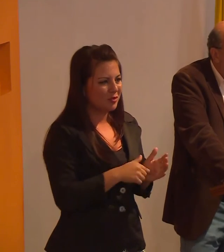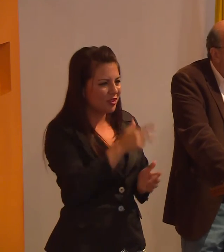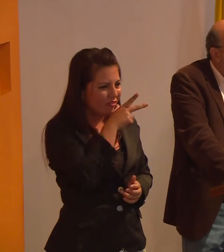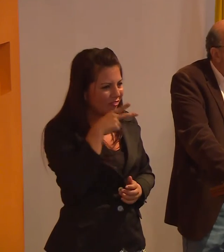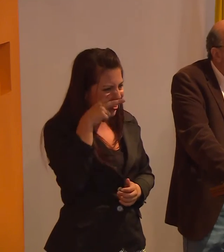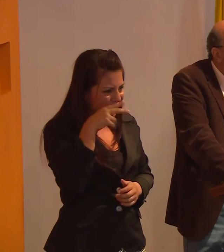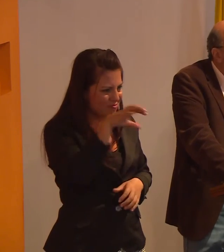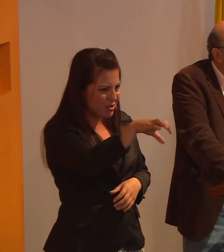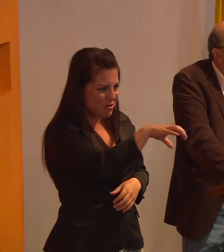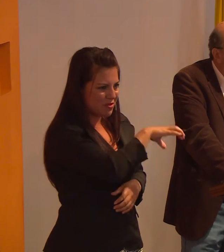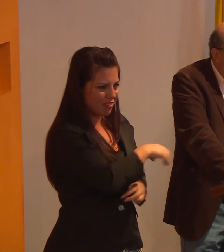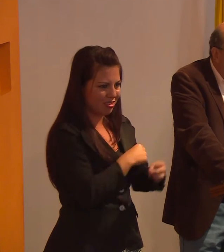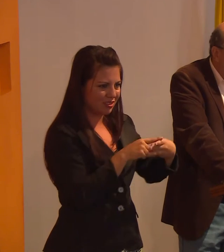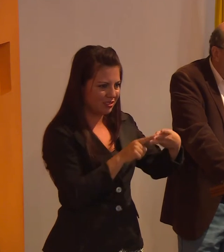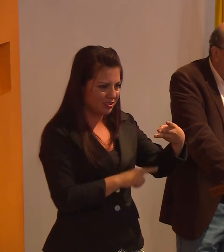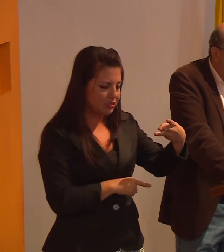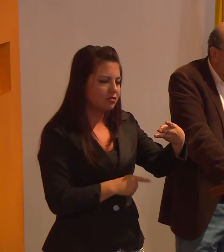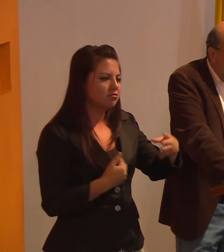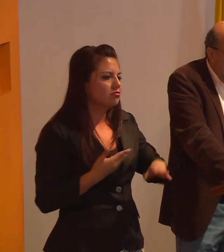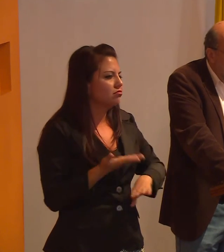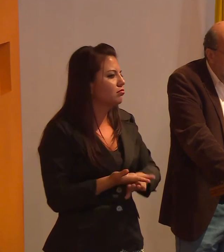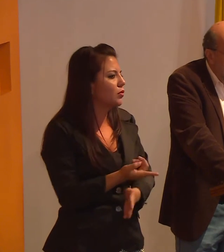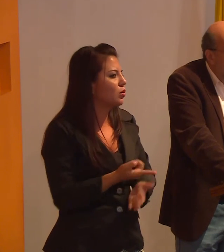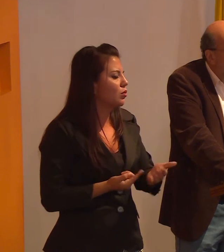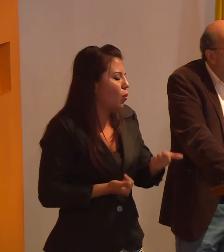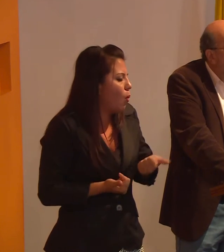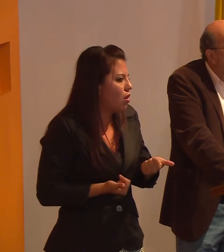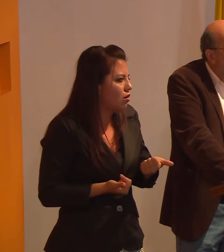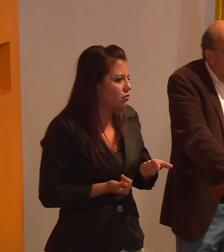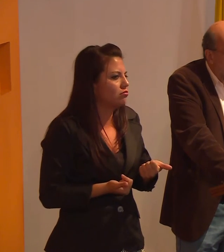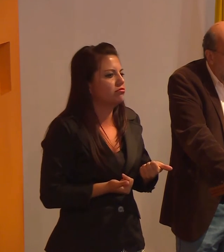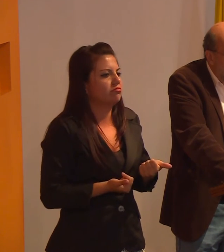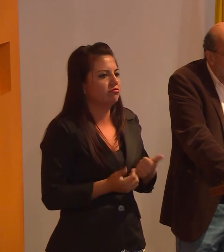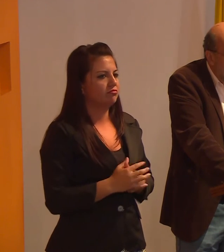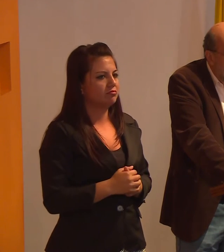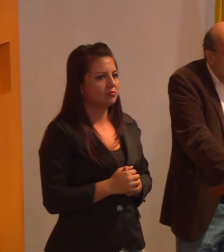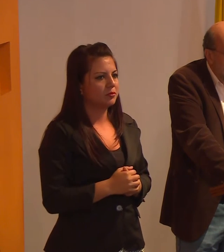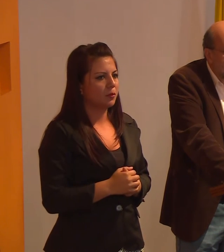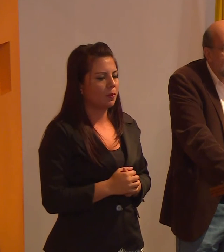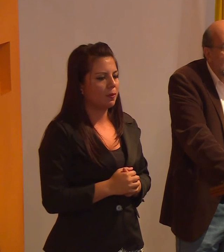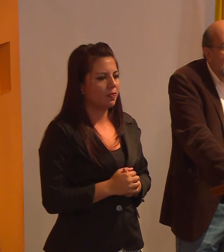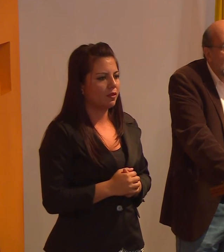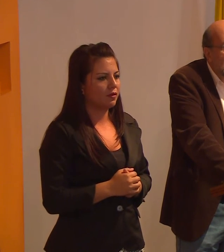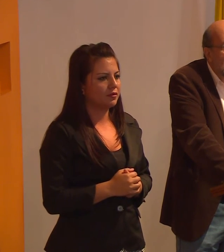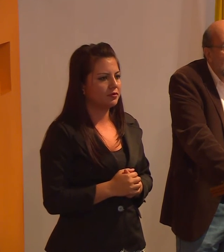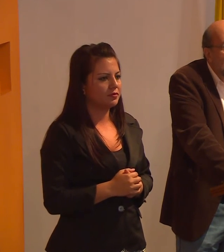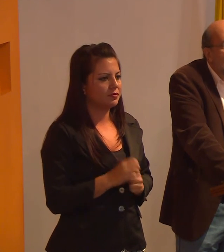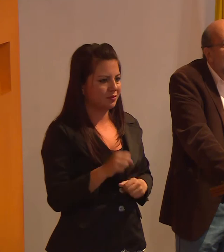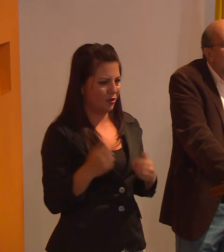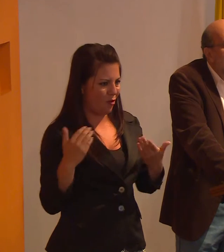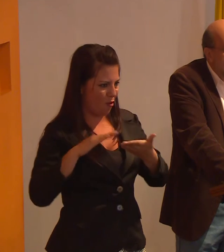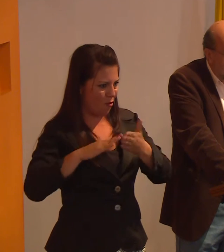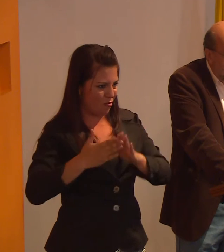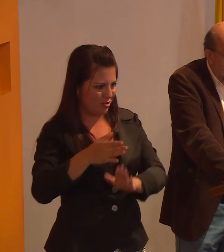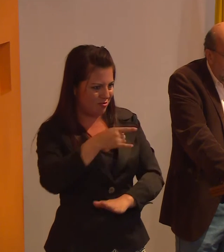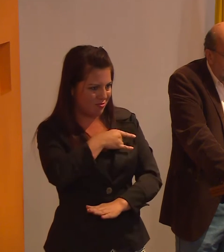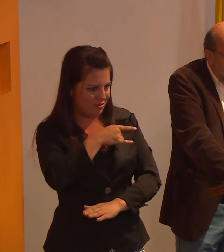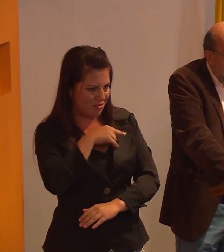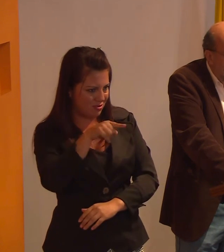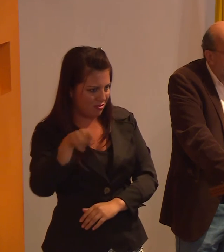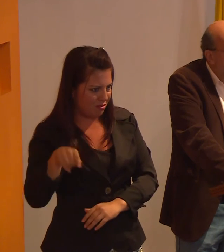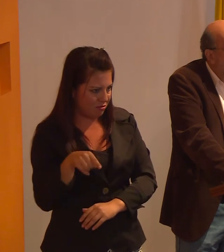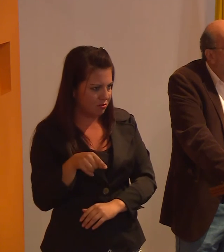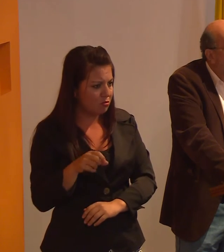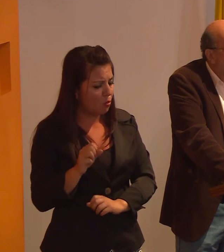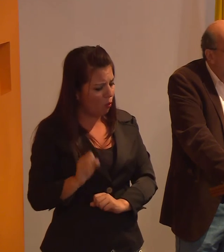fincas, nuestra propuesta es establecer para la comunidad universitaria unos criterios